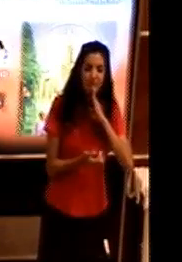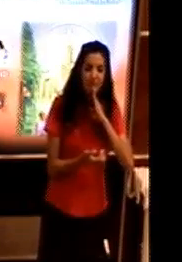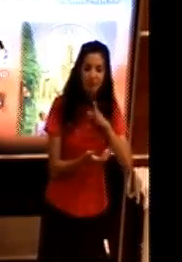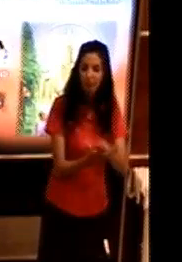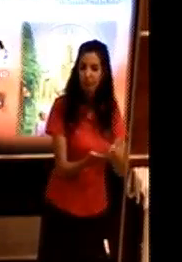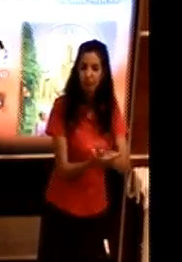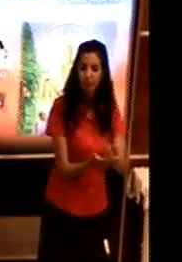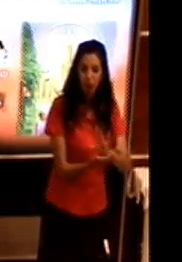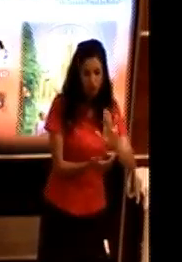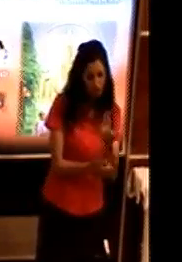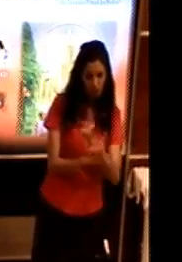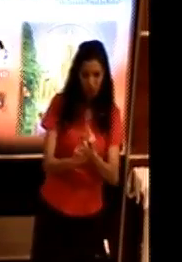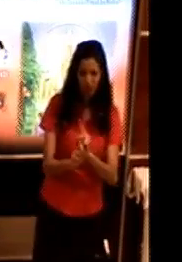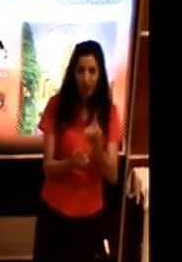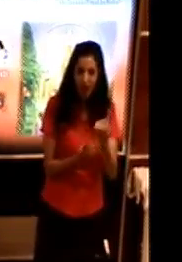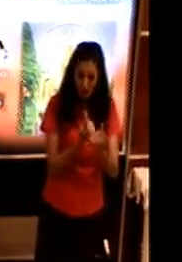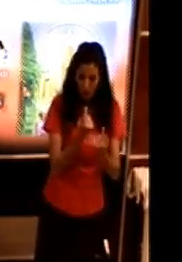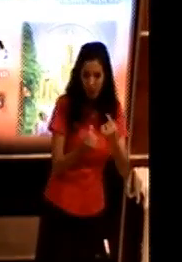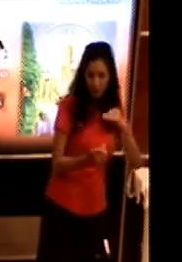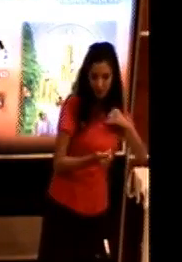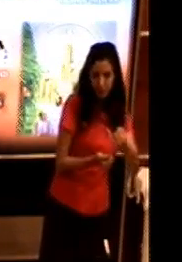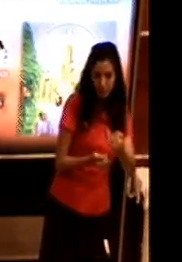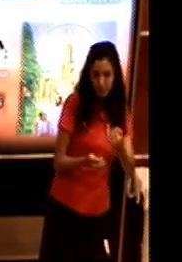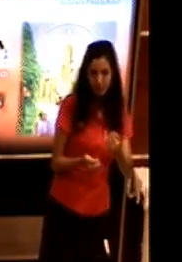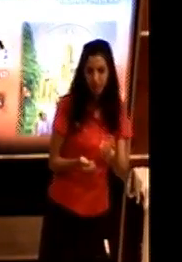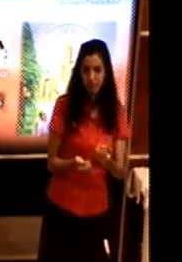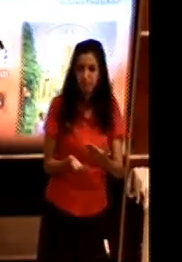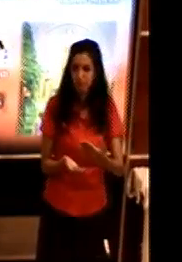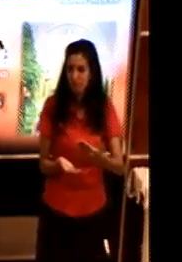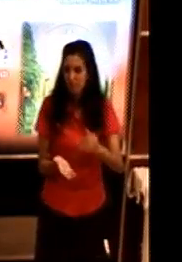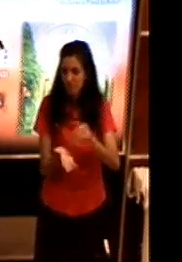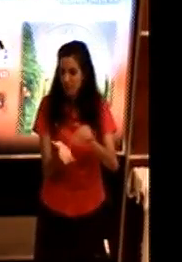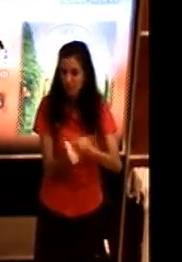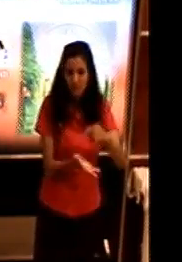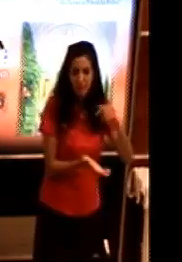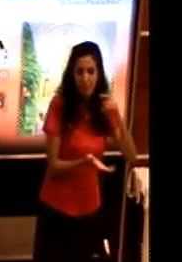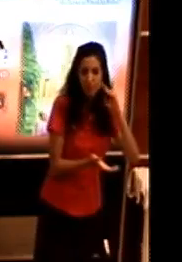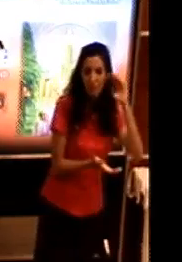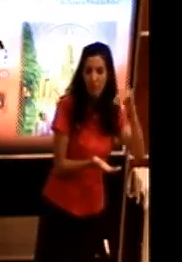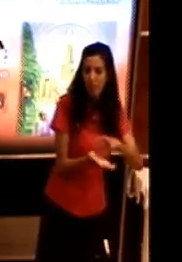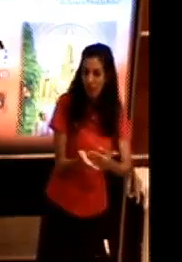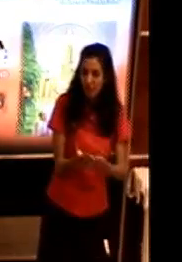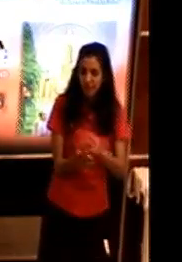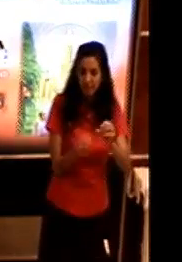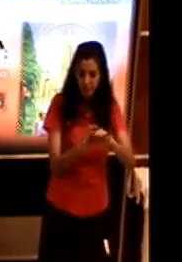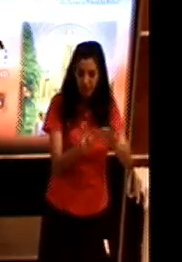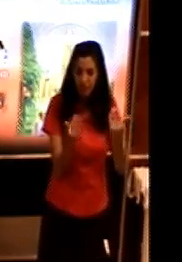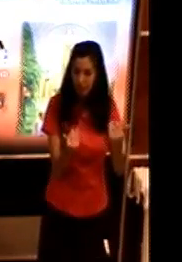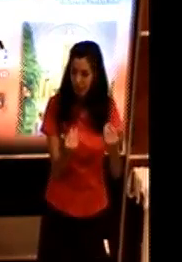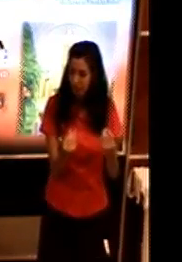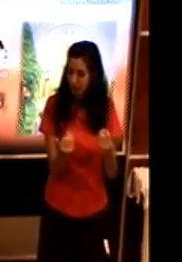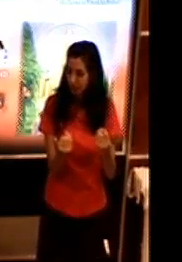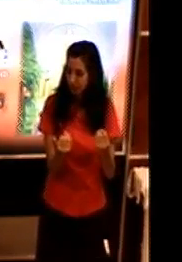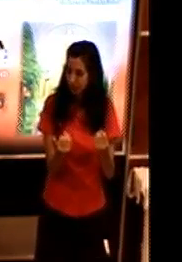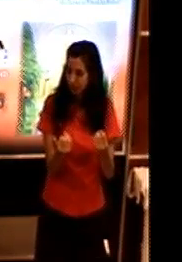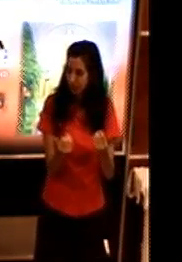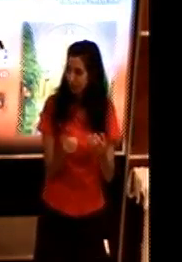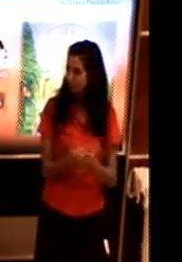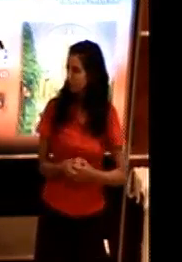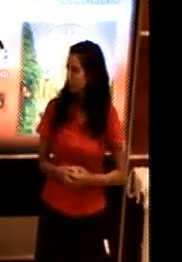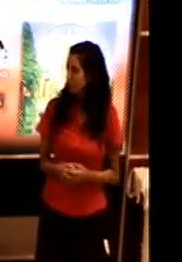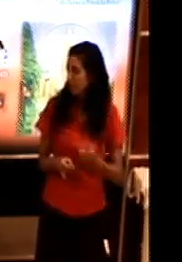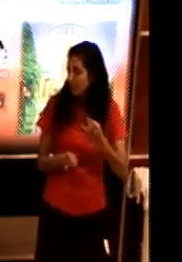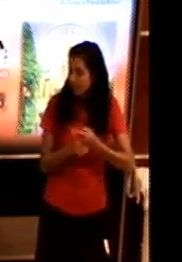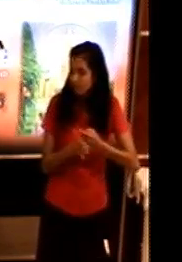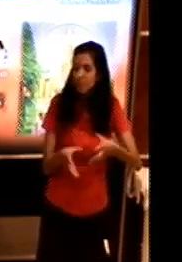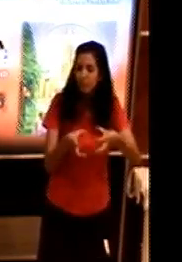por supuesto. Habrá muchos miles y miles y millones que serán salvos en el día del fin, hermanos. No todos, siempre